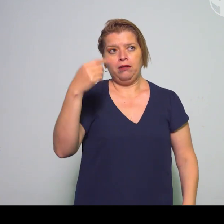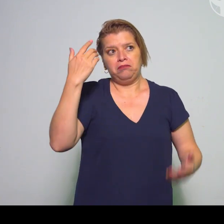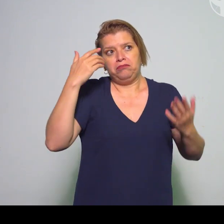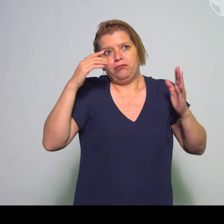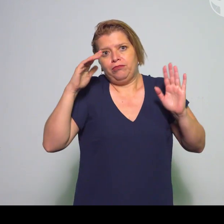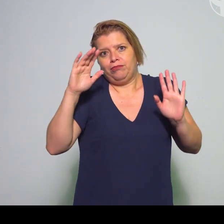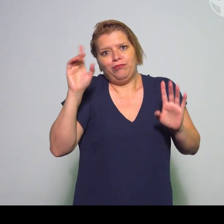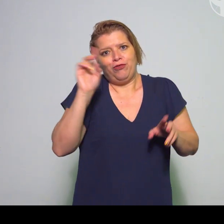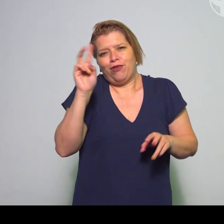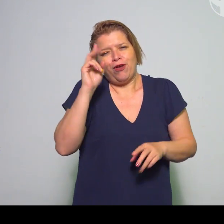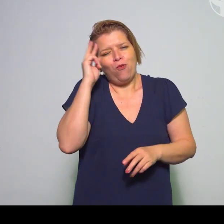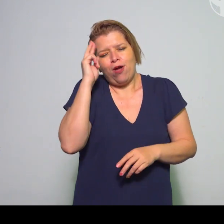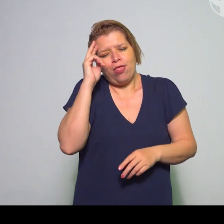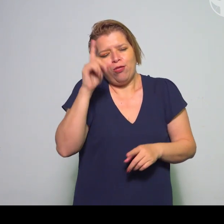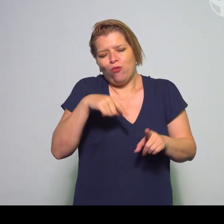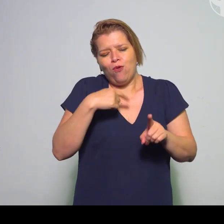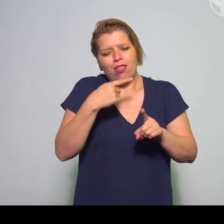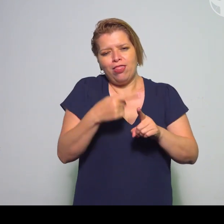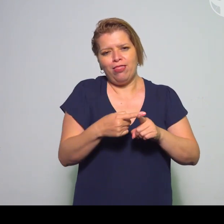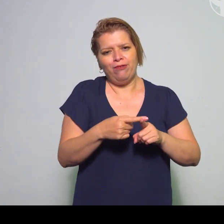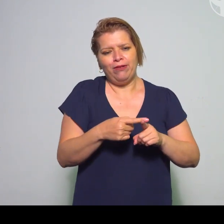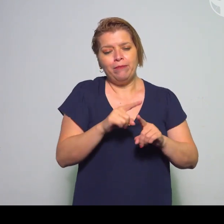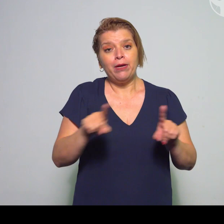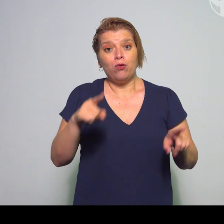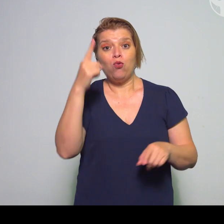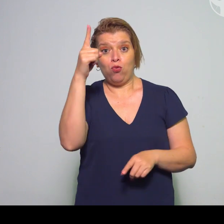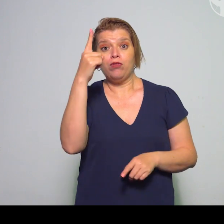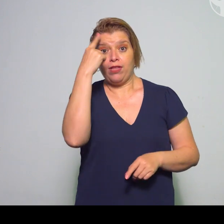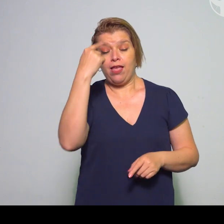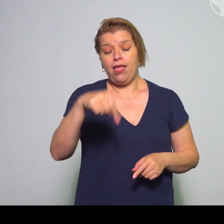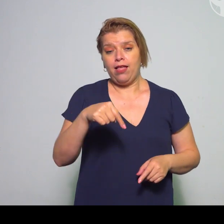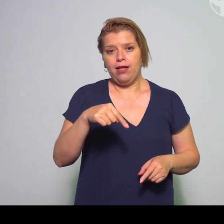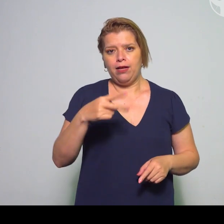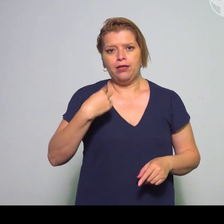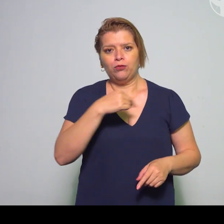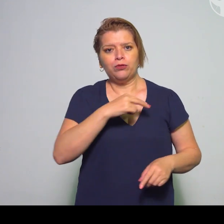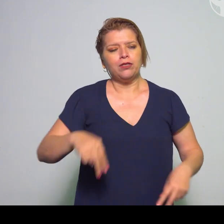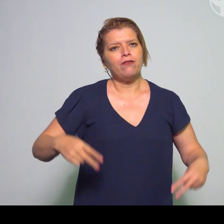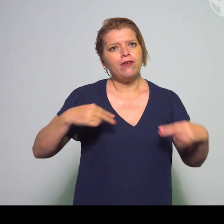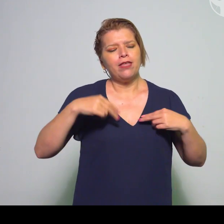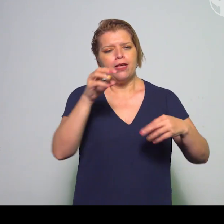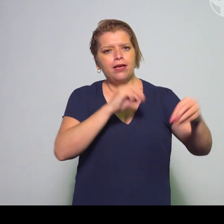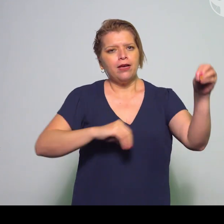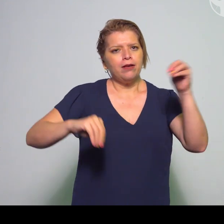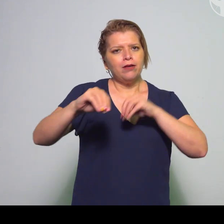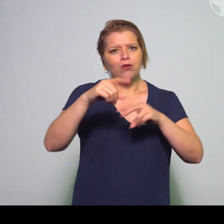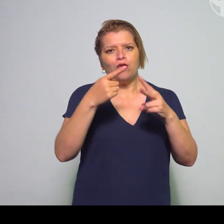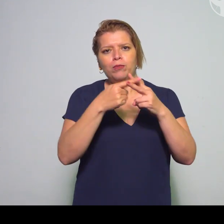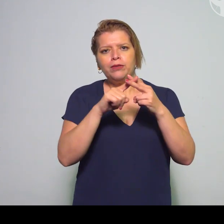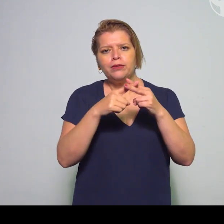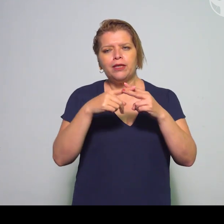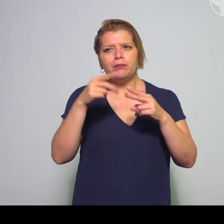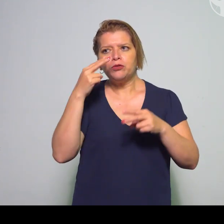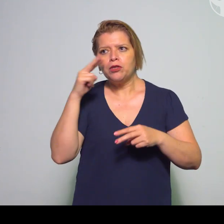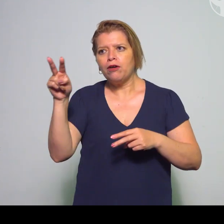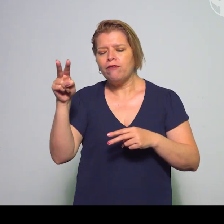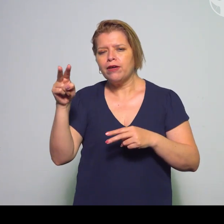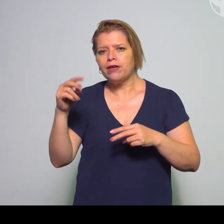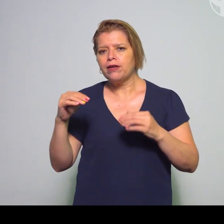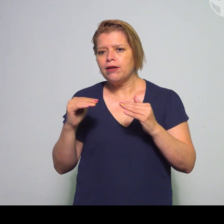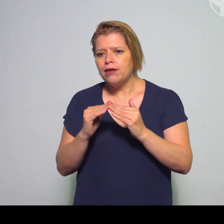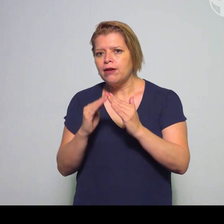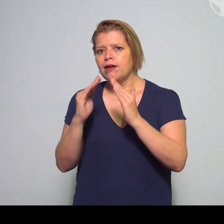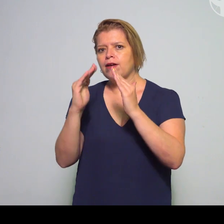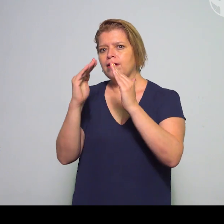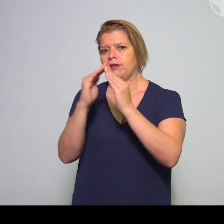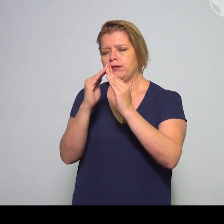no te puedo decir cuándo fue ese día, pero fue un día que nuestra vida cambió. Empezamos a ver en los procesos